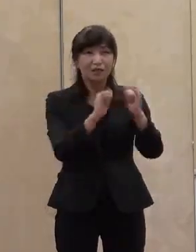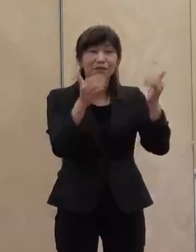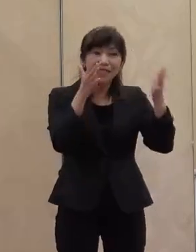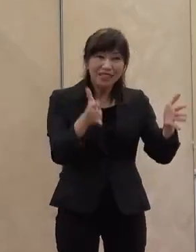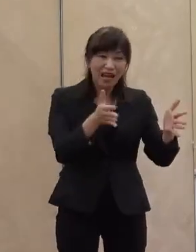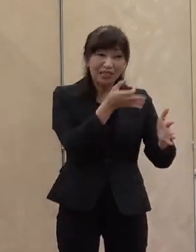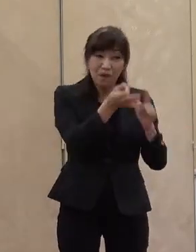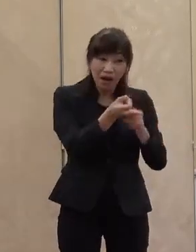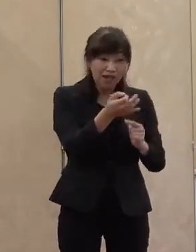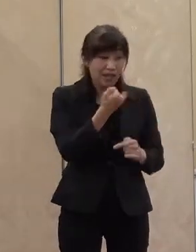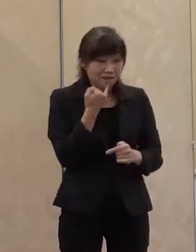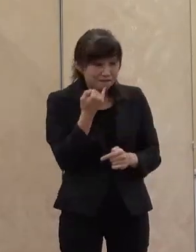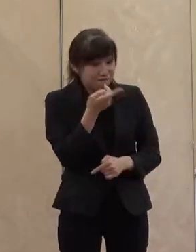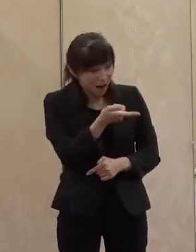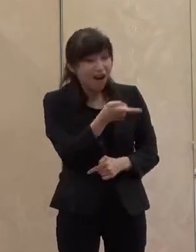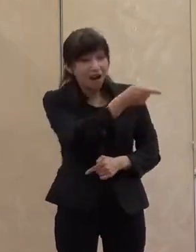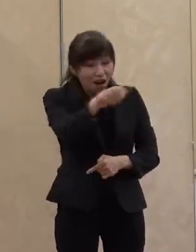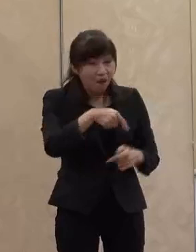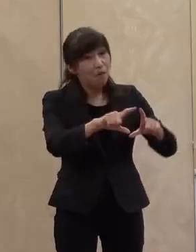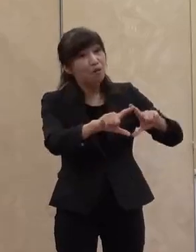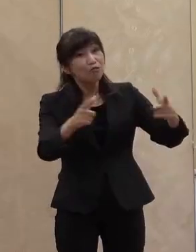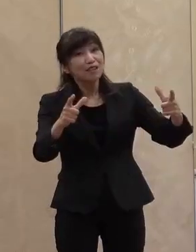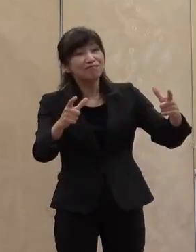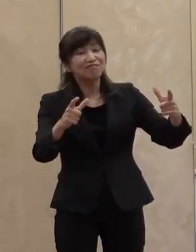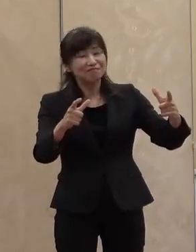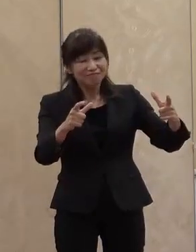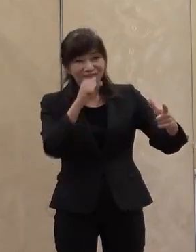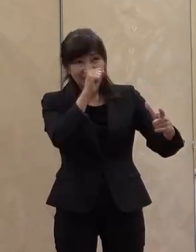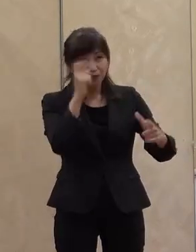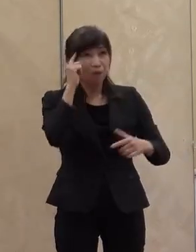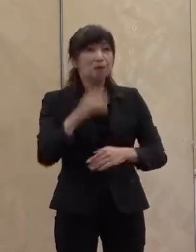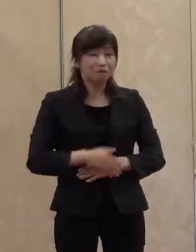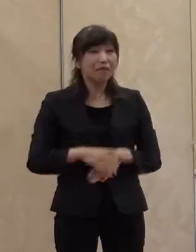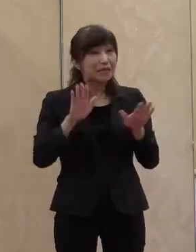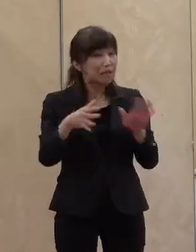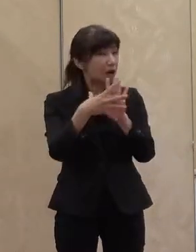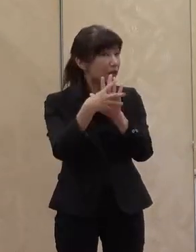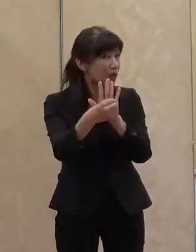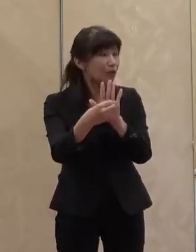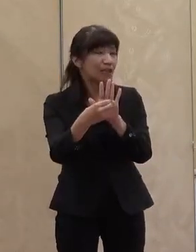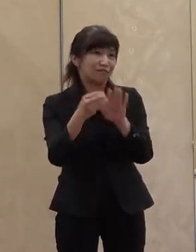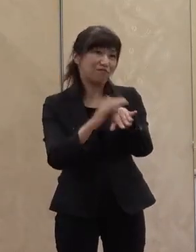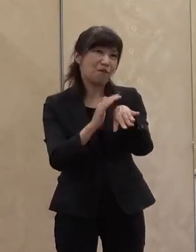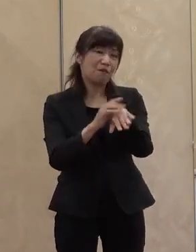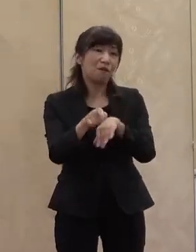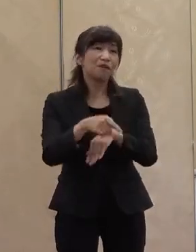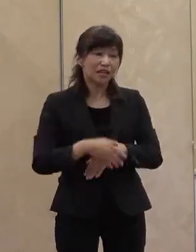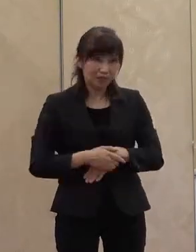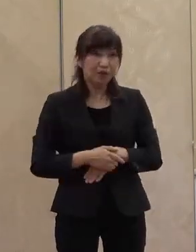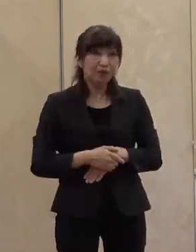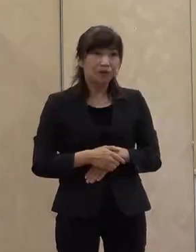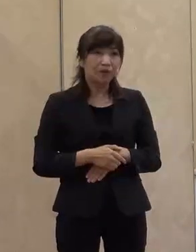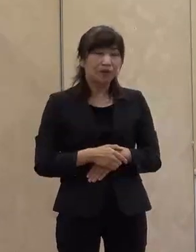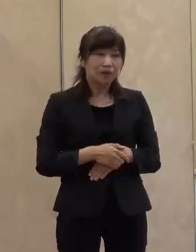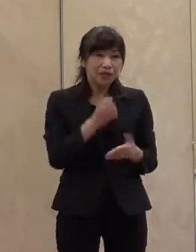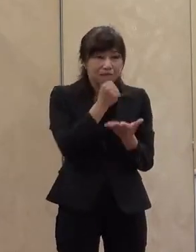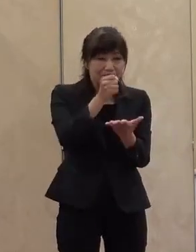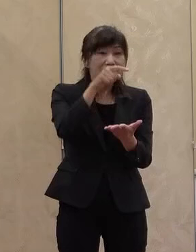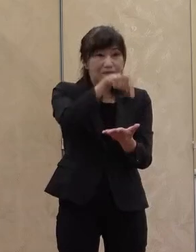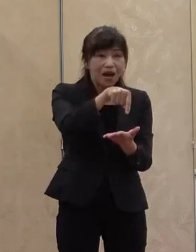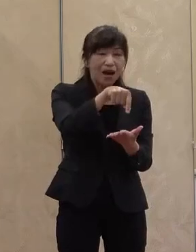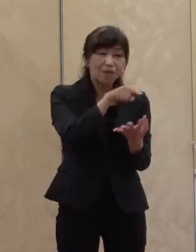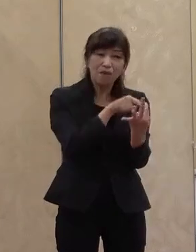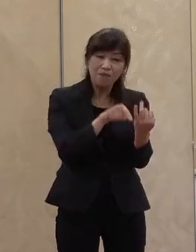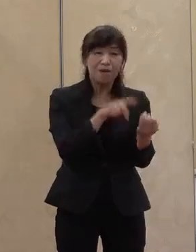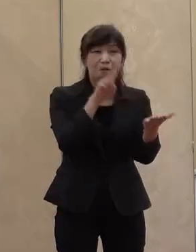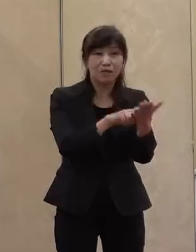というのもどんどん拡大をしていきたいと思います。今はモデル事業なので特定事業者でやってくれてますが、これを広げていくと、う